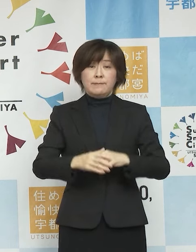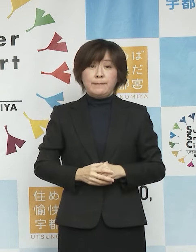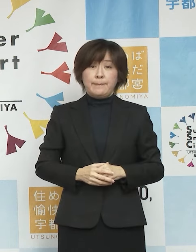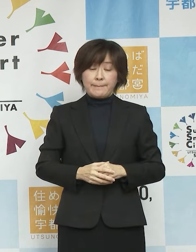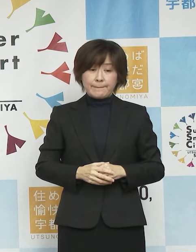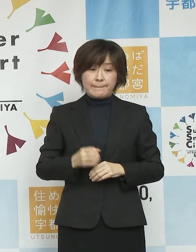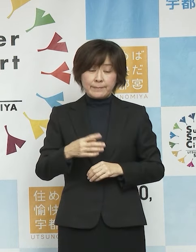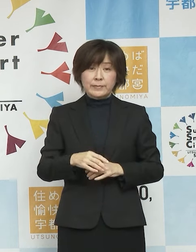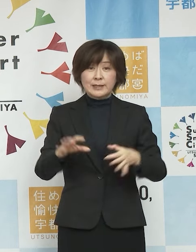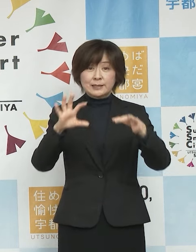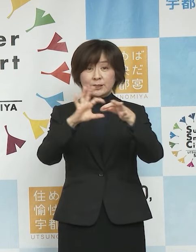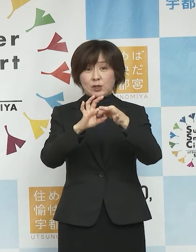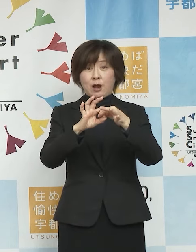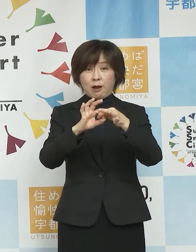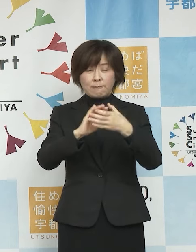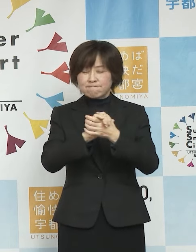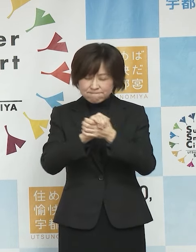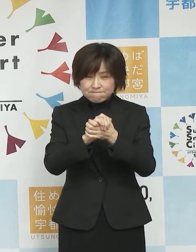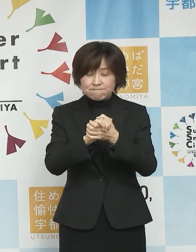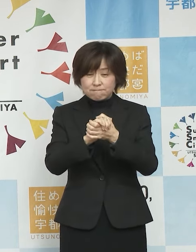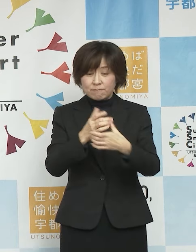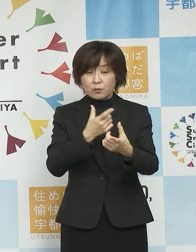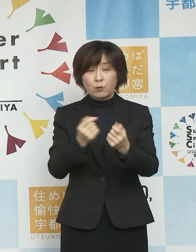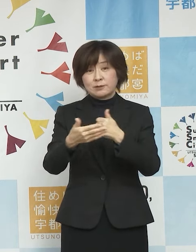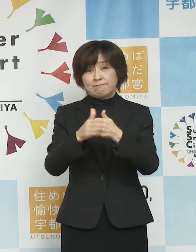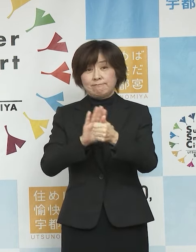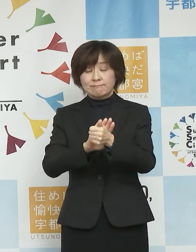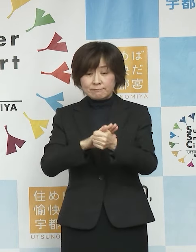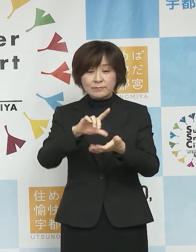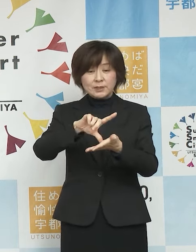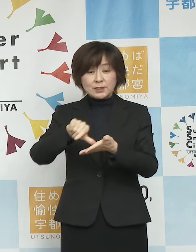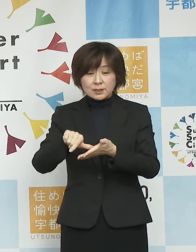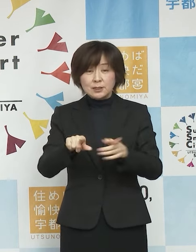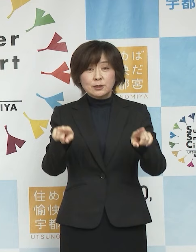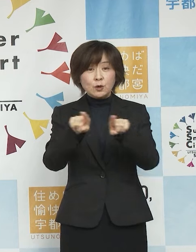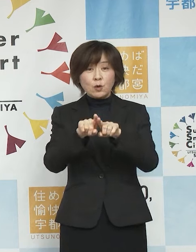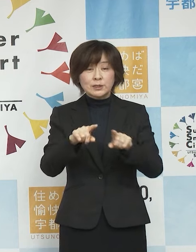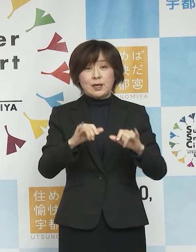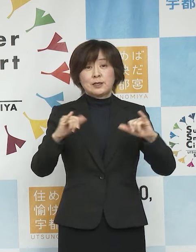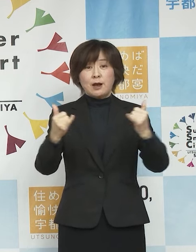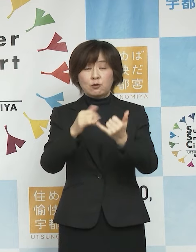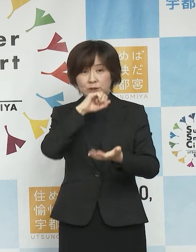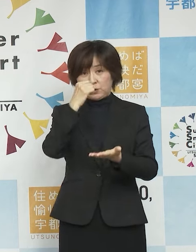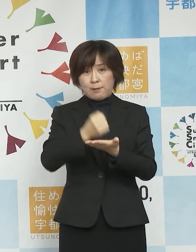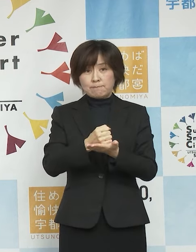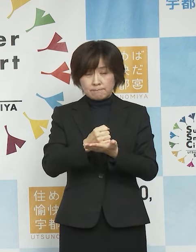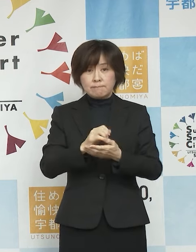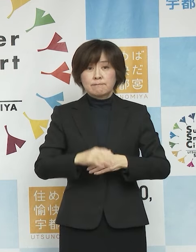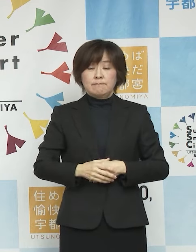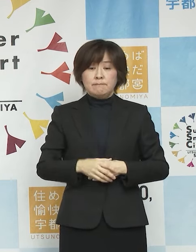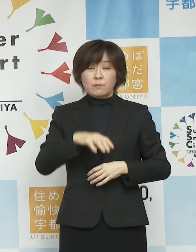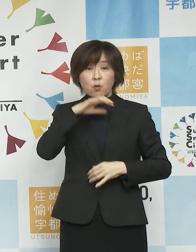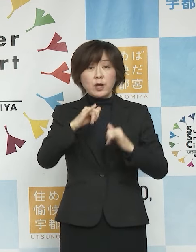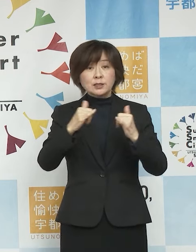目は、絆を深め共に支え合う地域共生社会の実現です。高齢者が